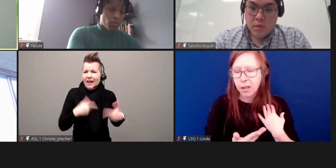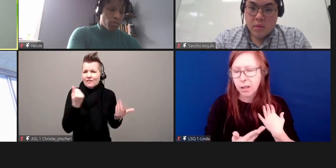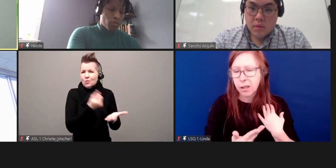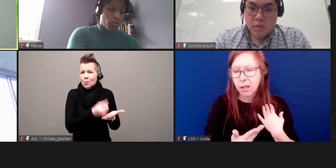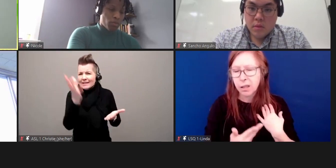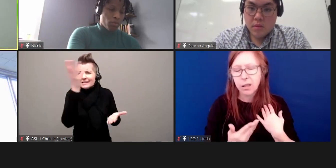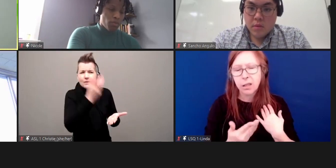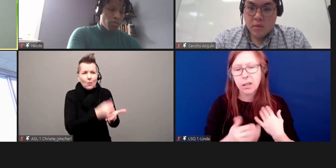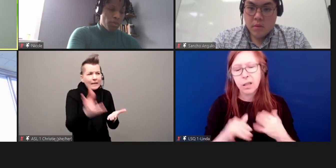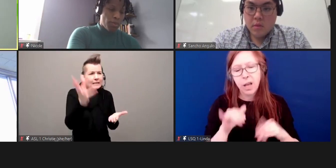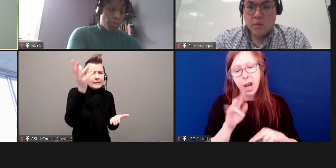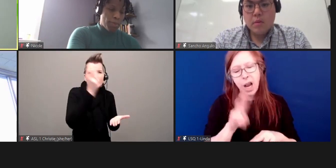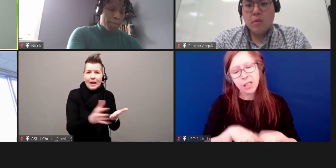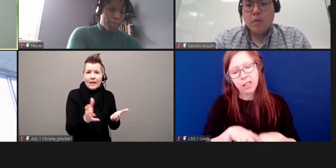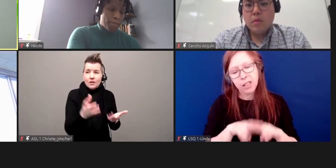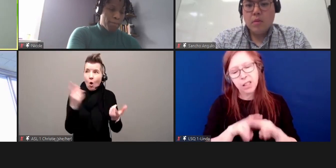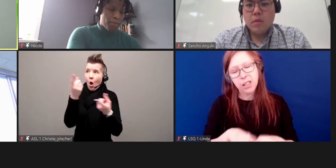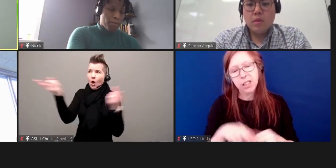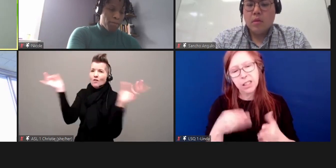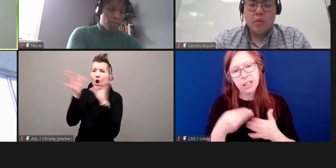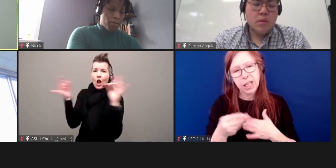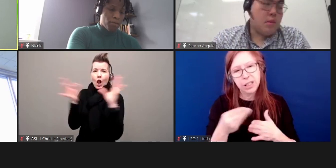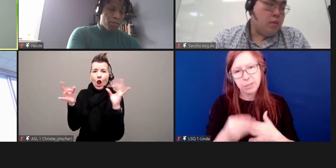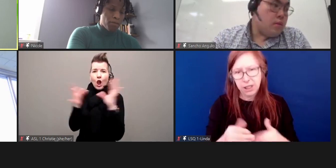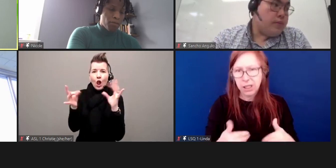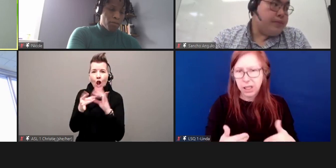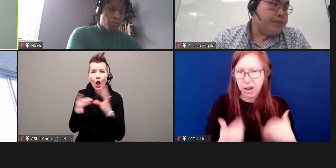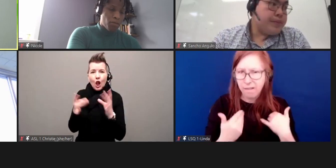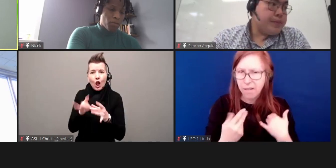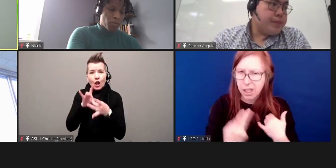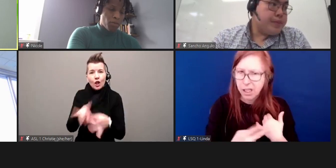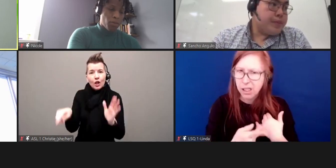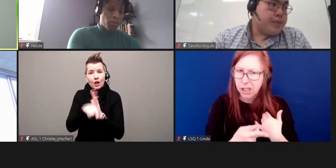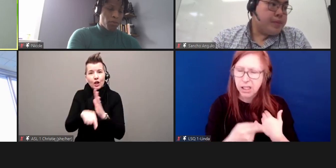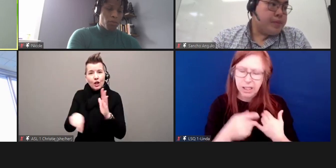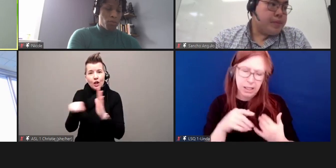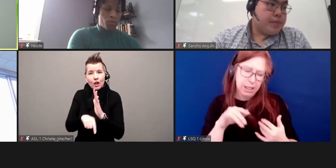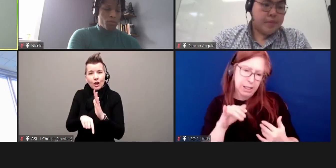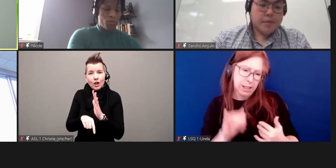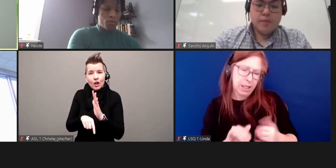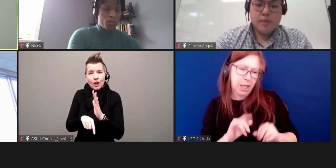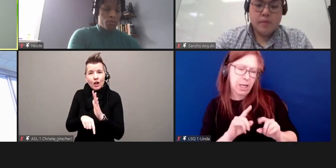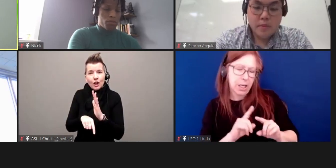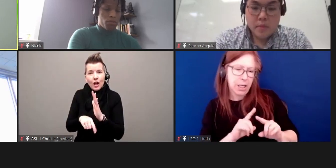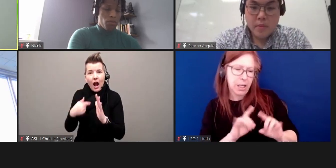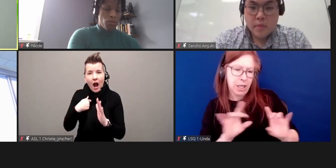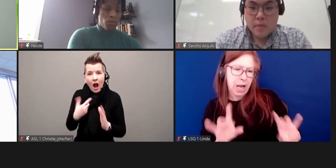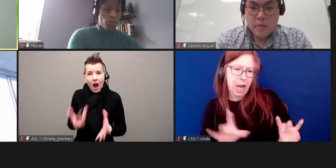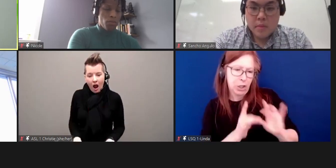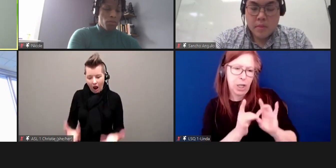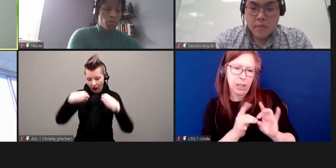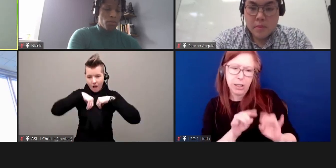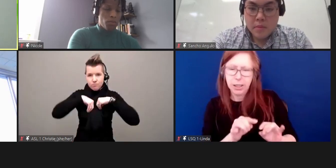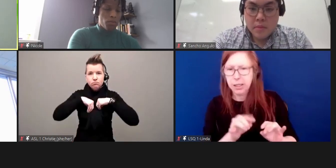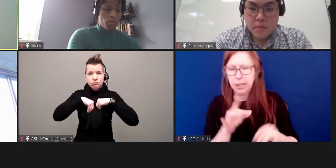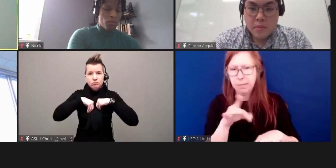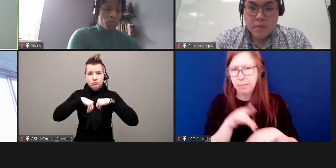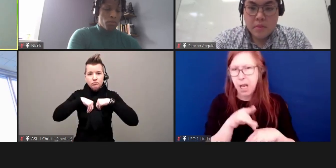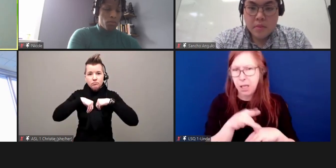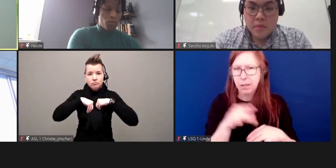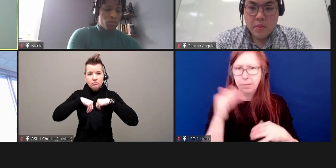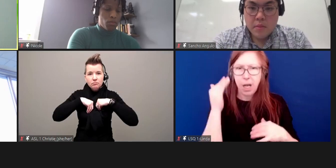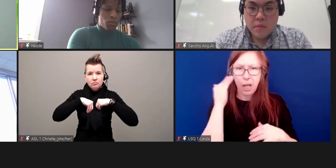restent sur le canapé à gaspiller leur vie. Ce sont les choses qu'on associe à la maladie mentale quand on